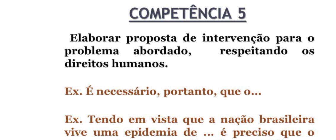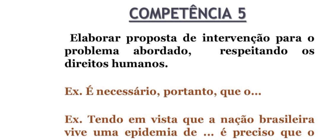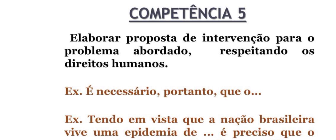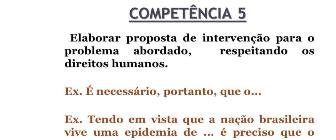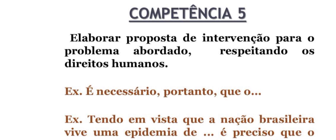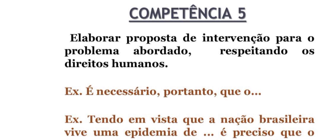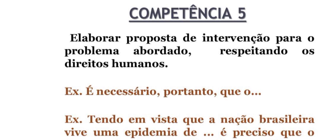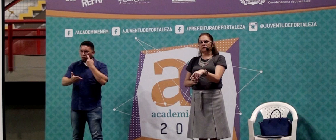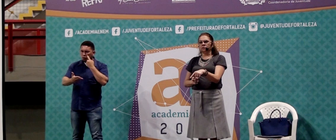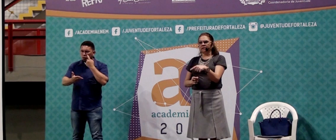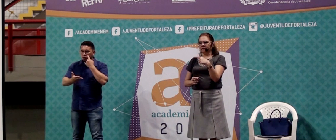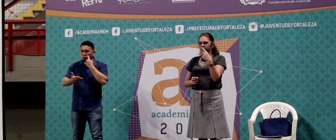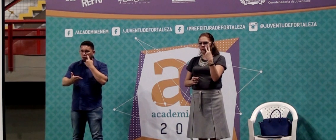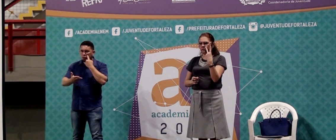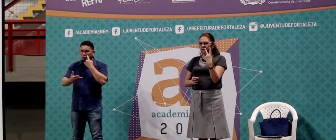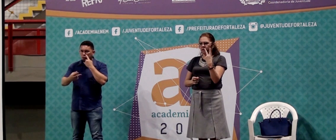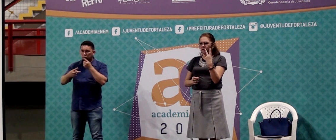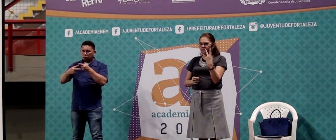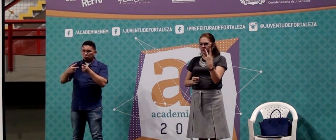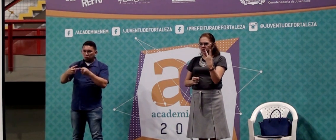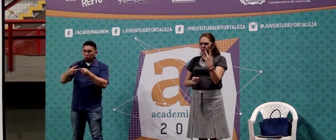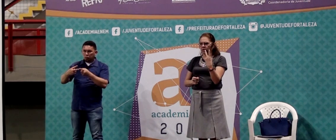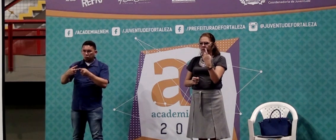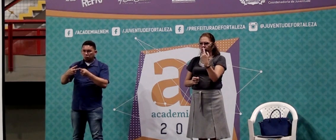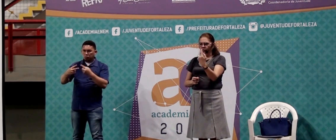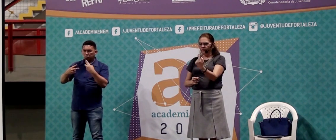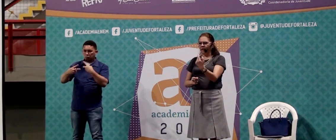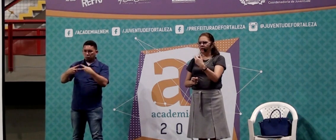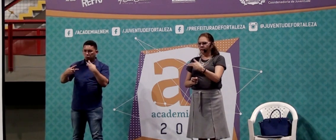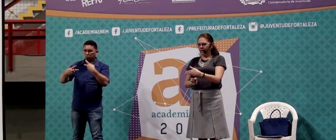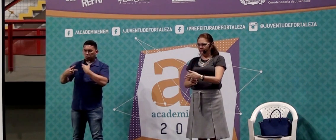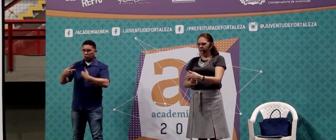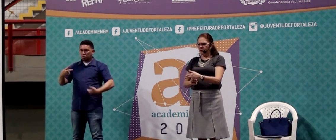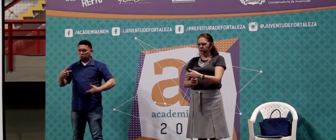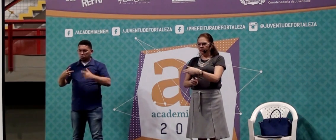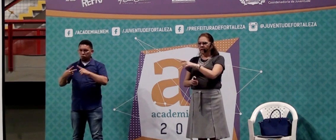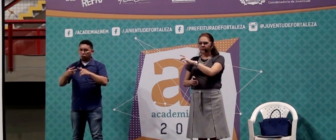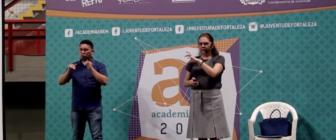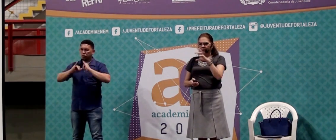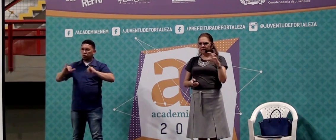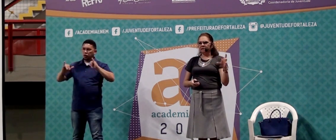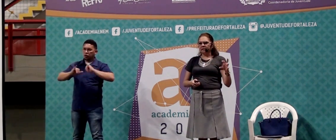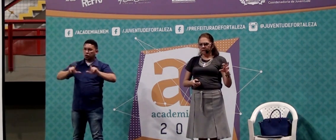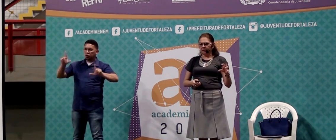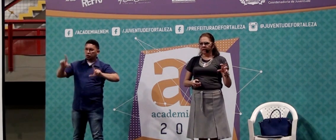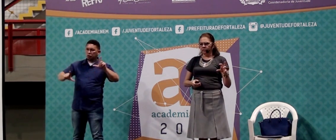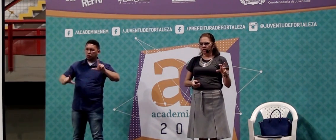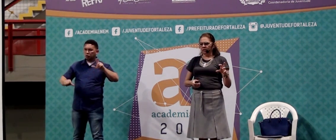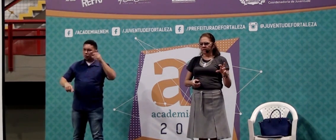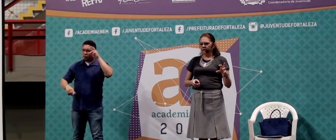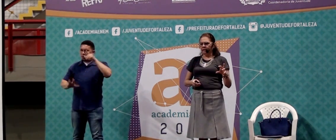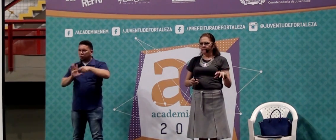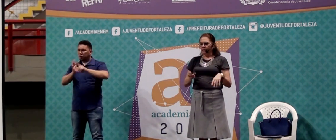Vocês estão vendo que nesse 2º exemplo eu usei 2 agentes, o governo e a mídia, daquela